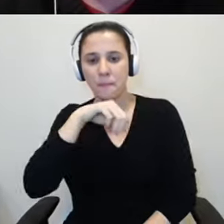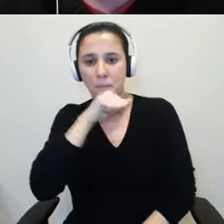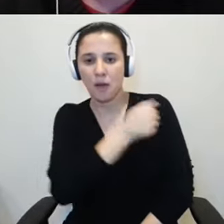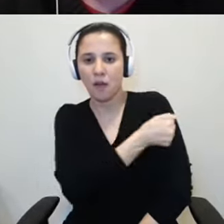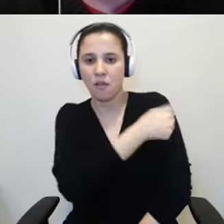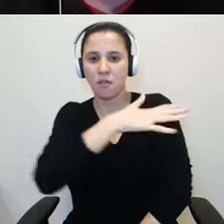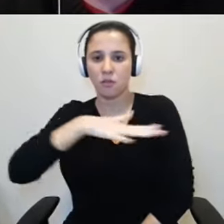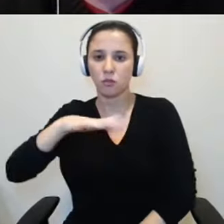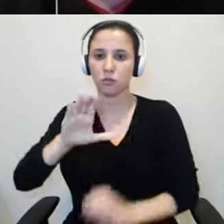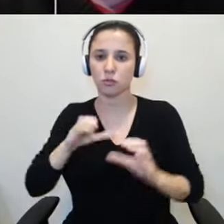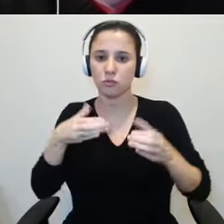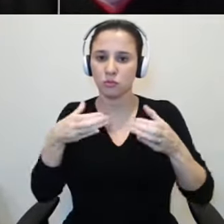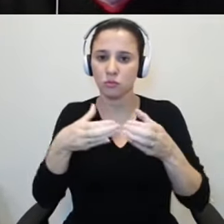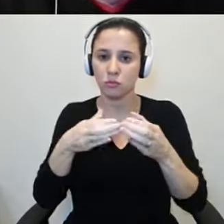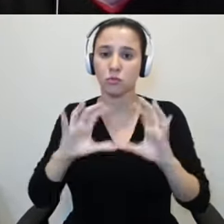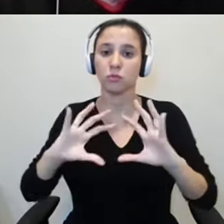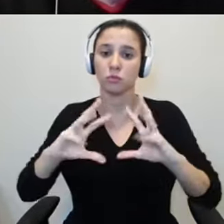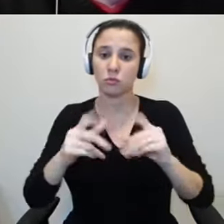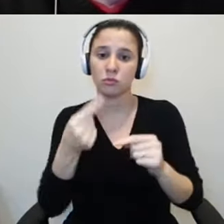de hoje, nessa noite.